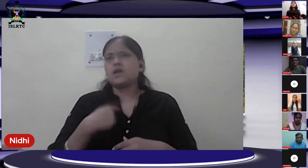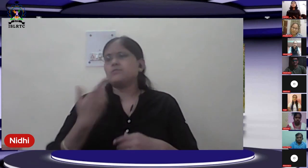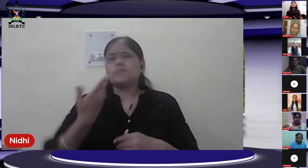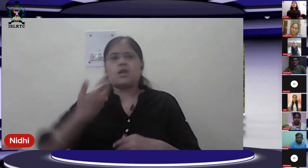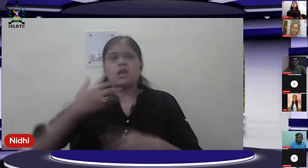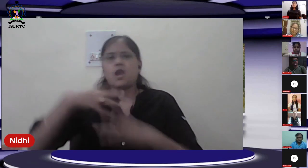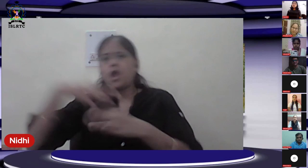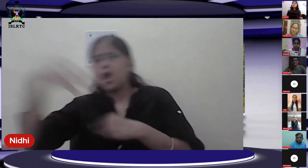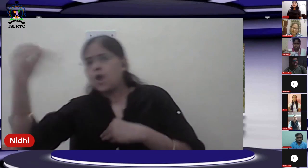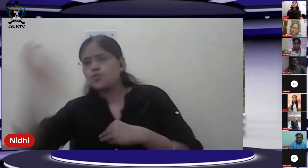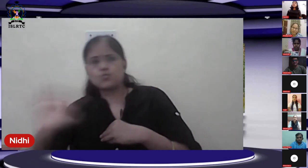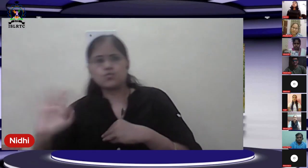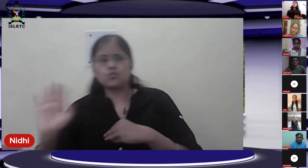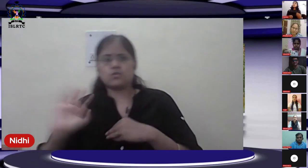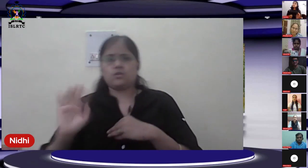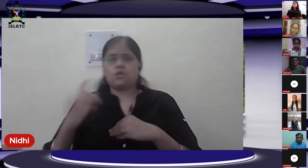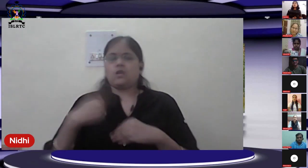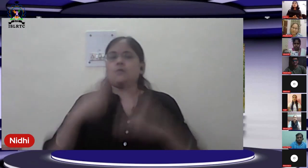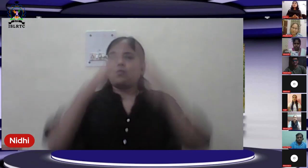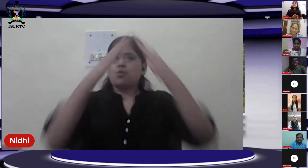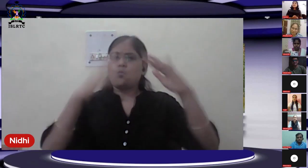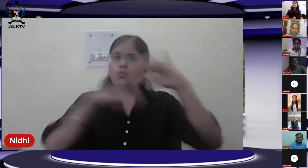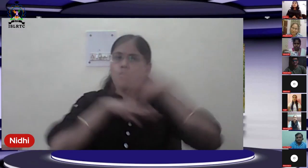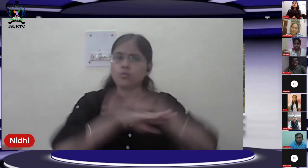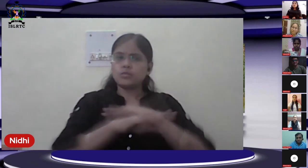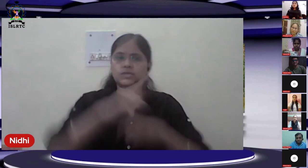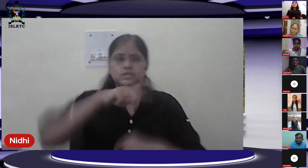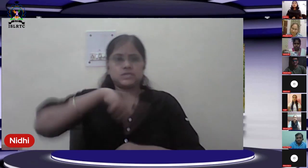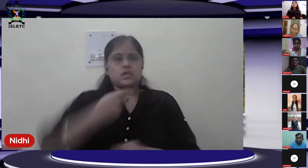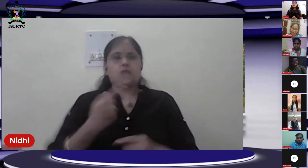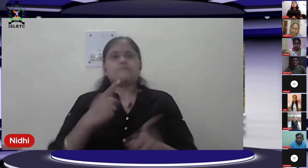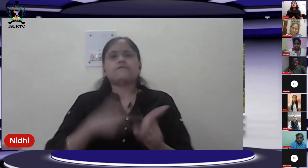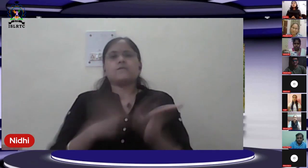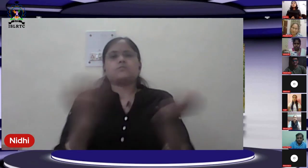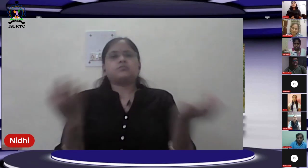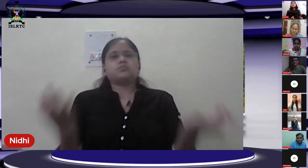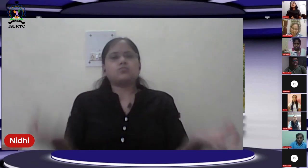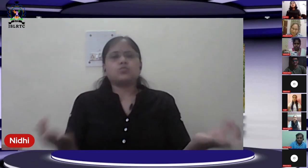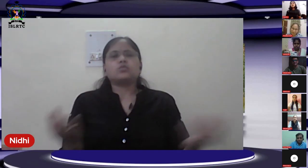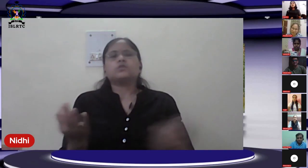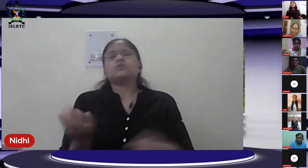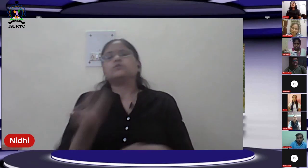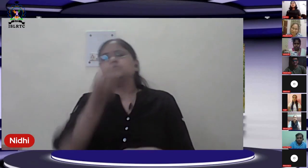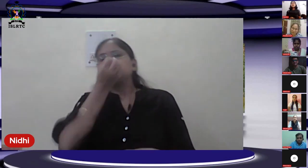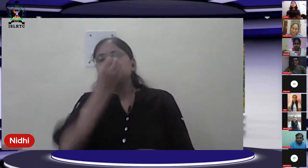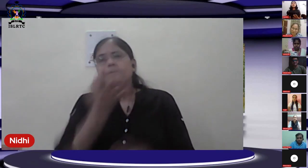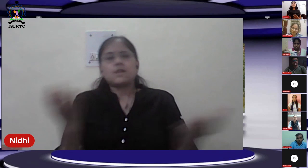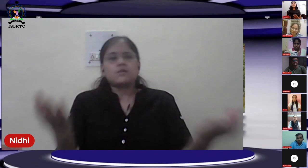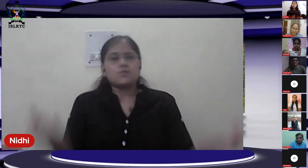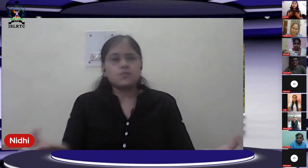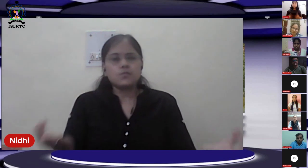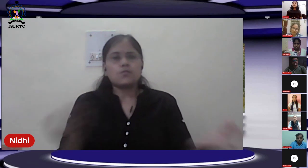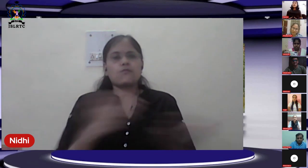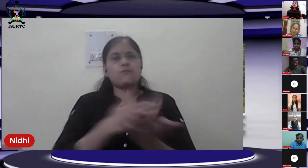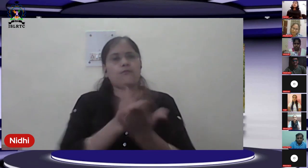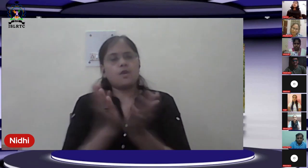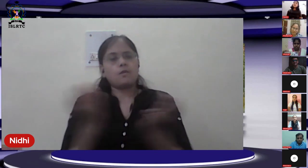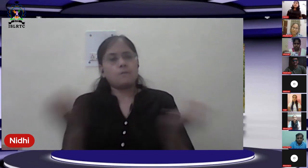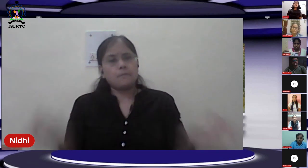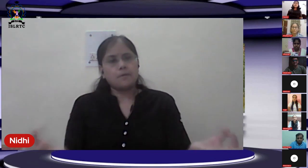सेल्फ मेडिटेशन करके कुछ इजी पोस्चर्स होते हैं उनका यूज करके हम योगा कर सकते हैं और अपने आप को हेल्दी एंड फिट रख सकते